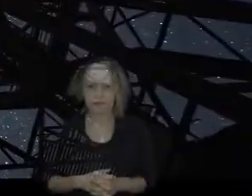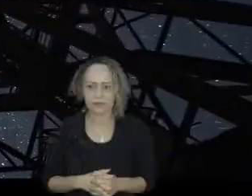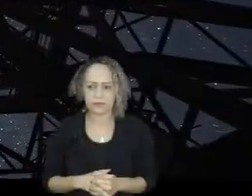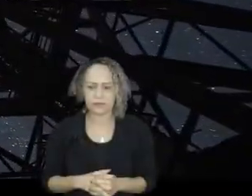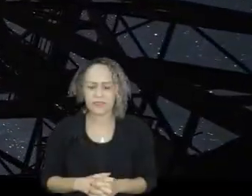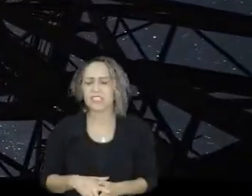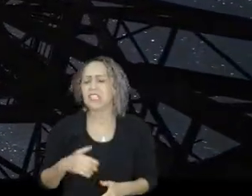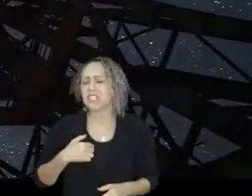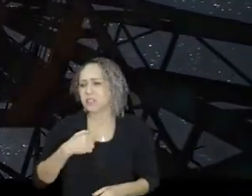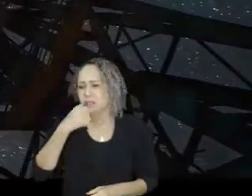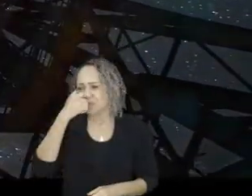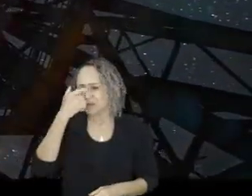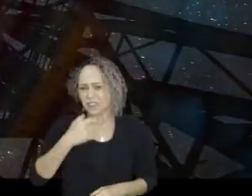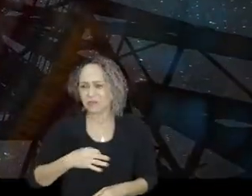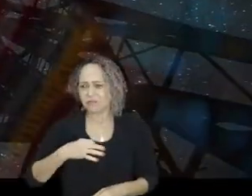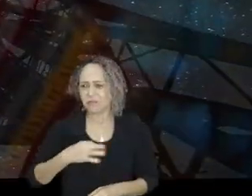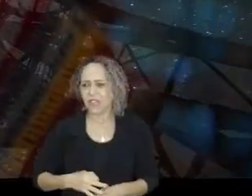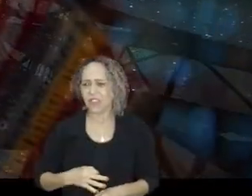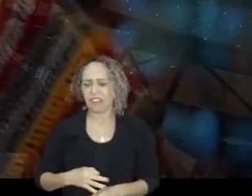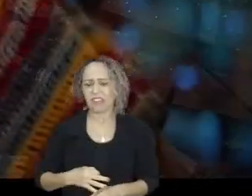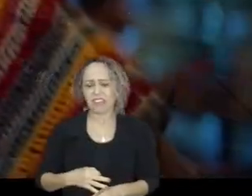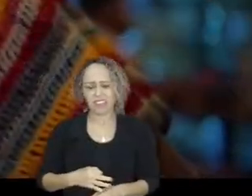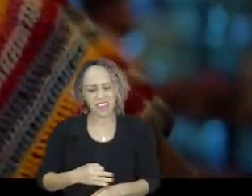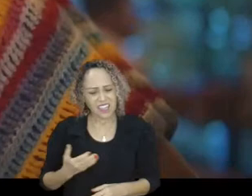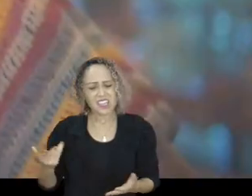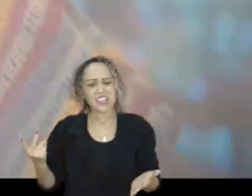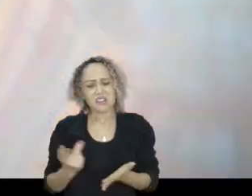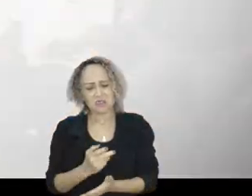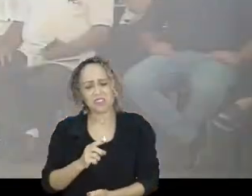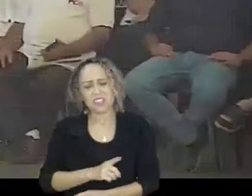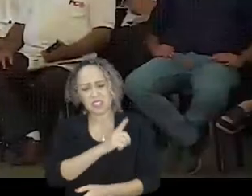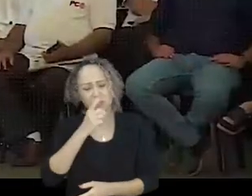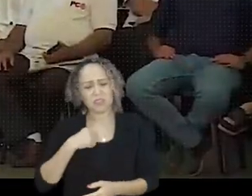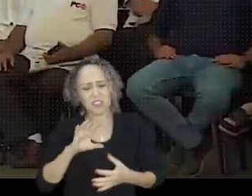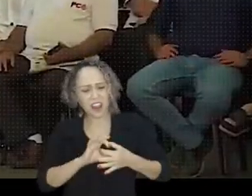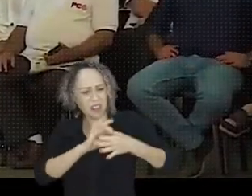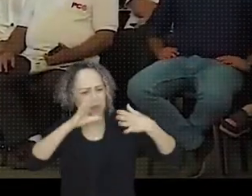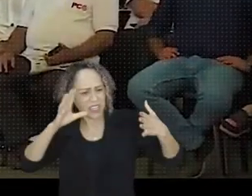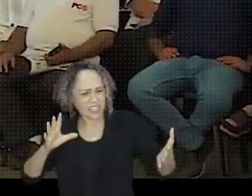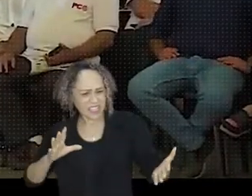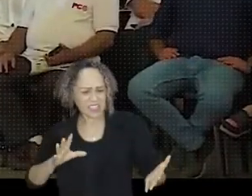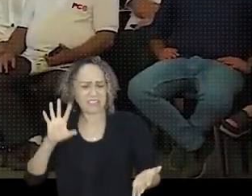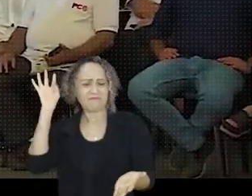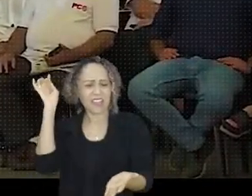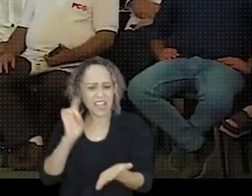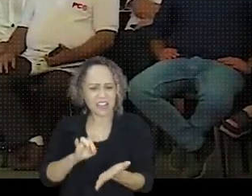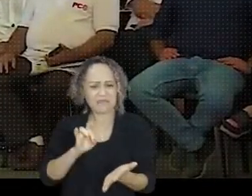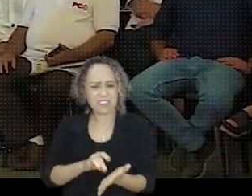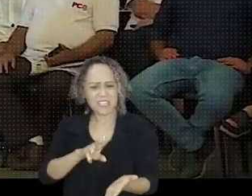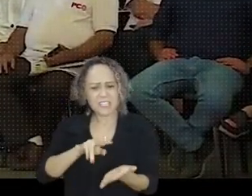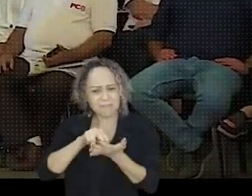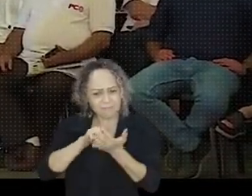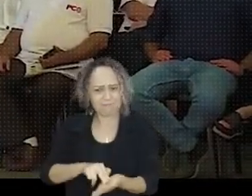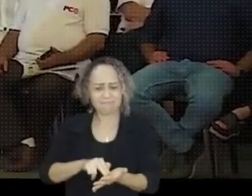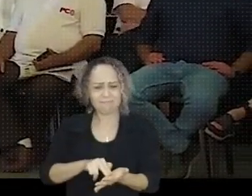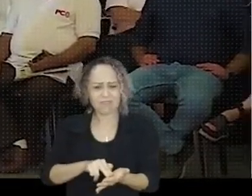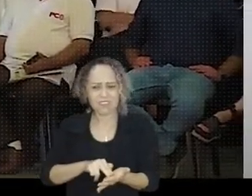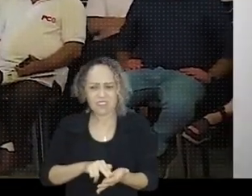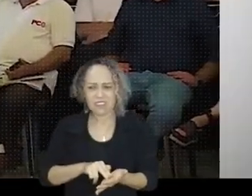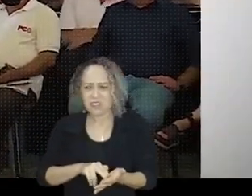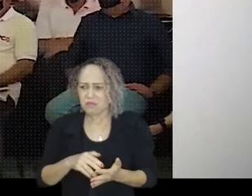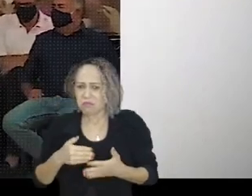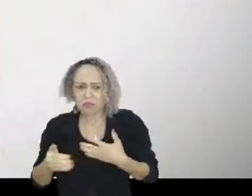Tinha certeza que esse dia chegaria. A verdade prevaleceu. Não importa